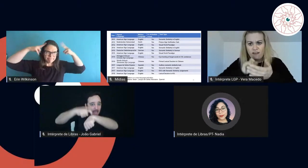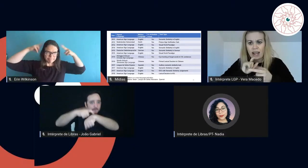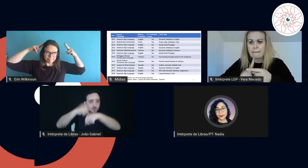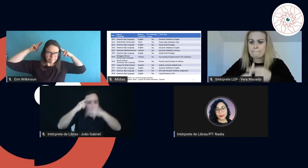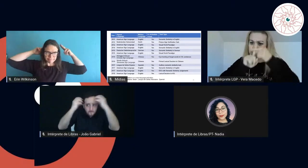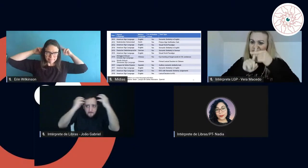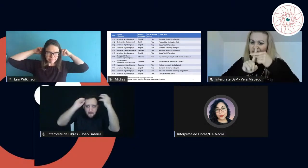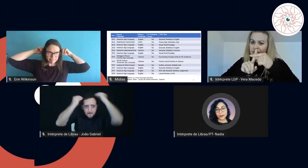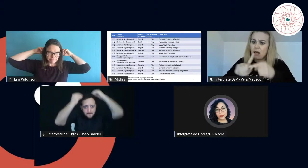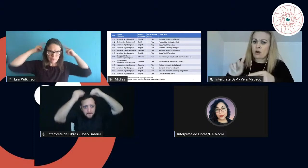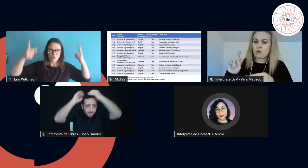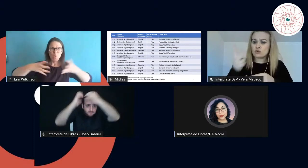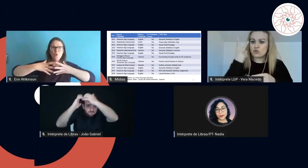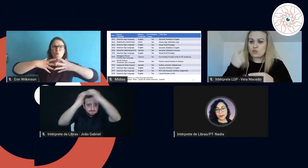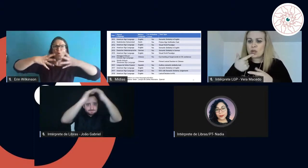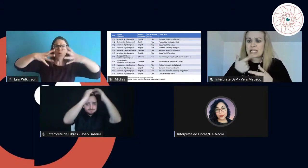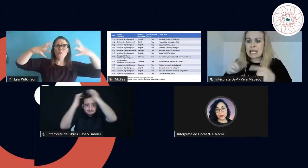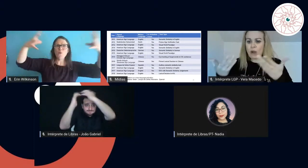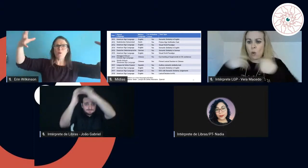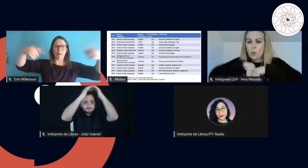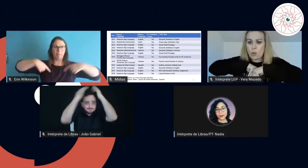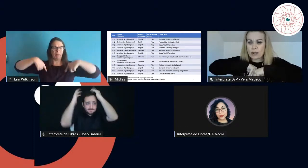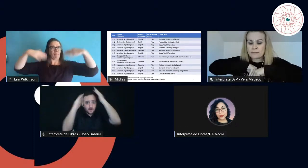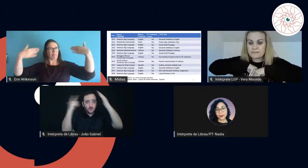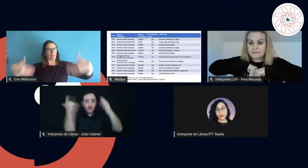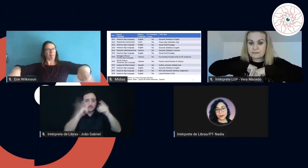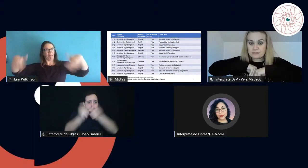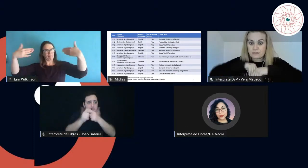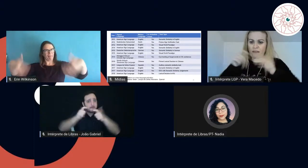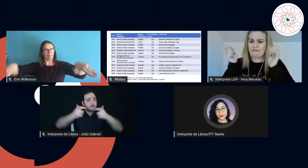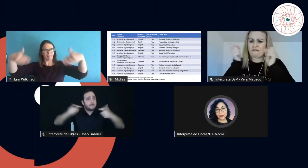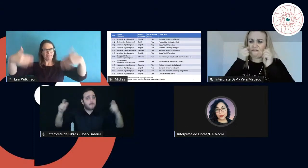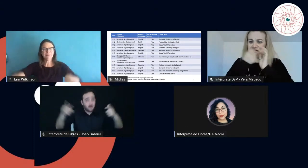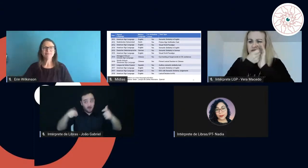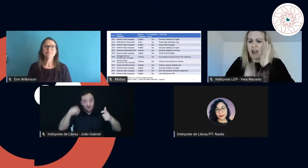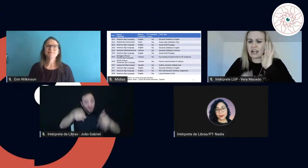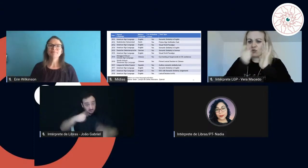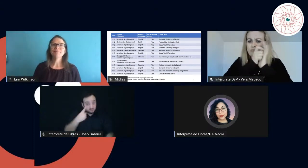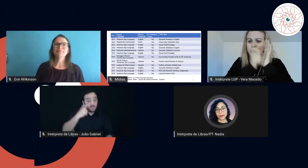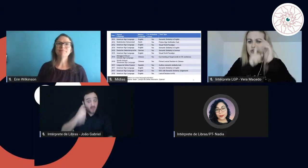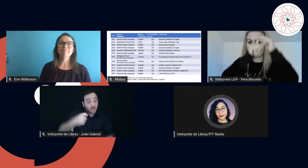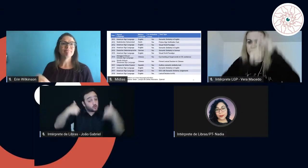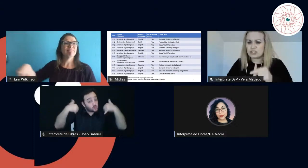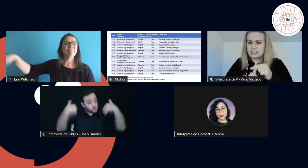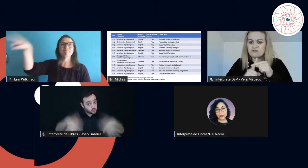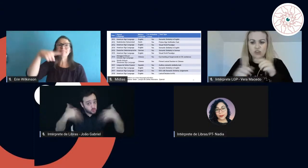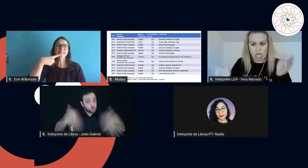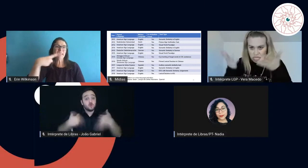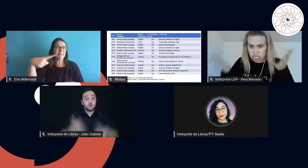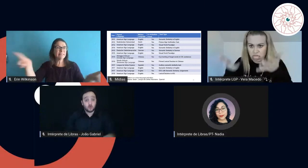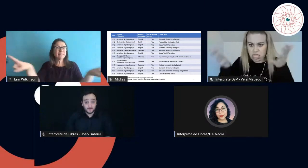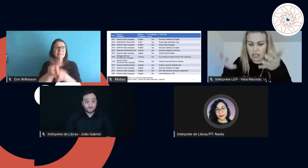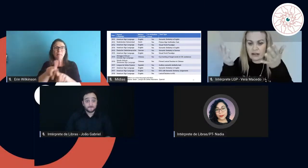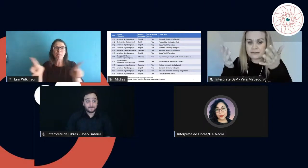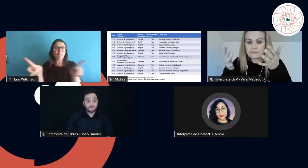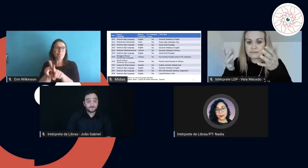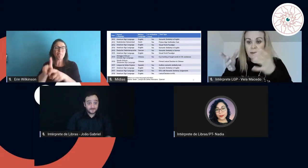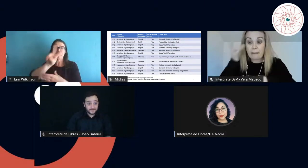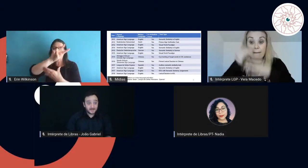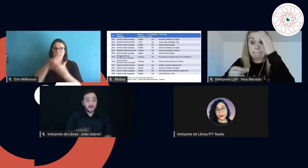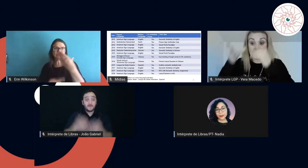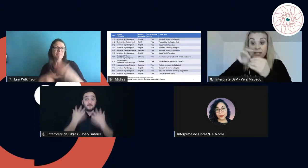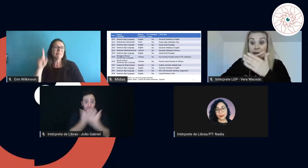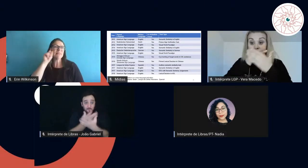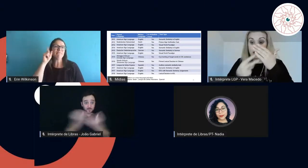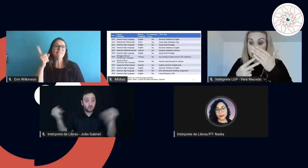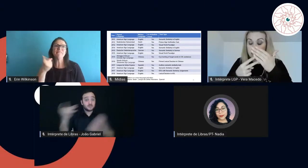os diversos pontos positivos, né, e favoráveis de com